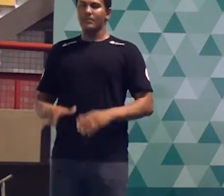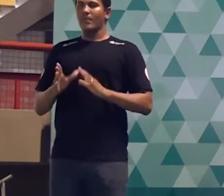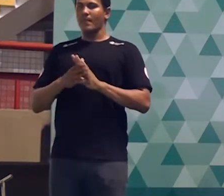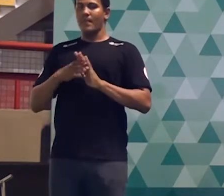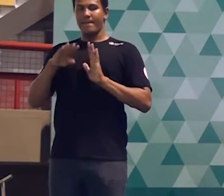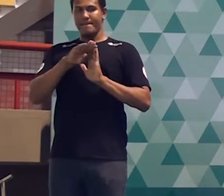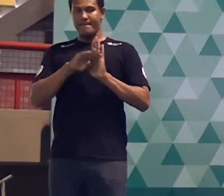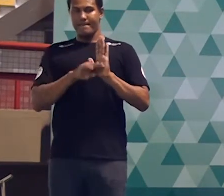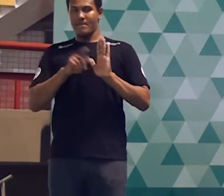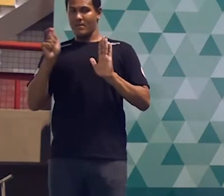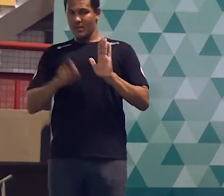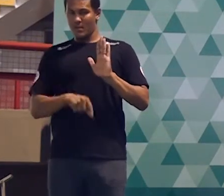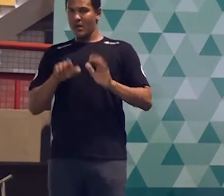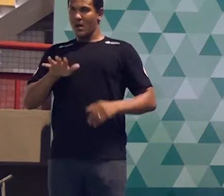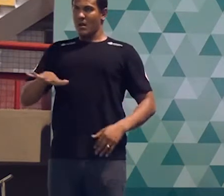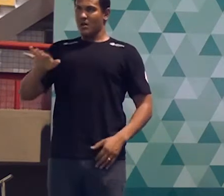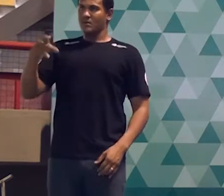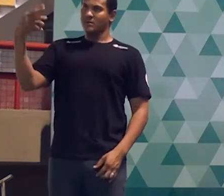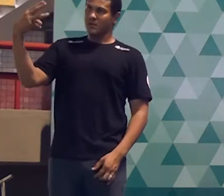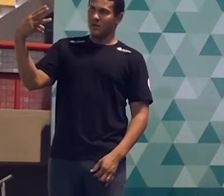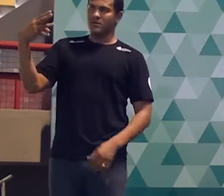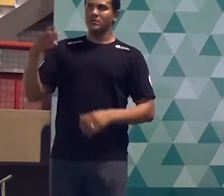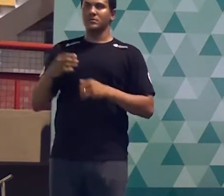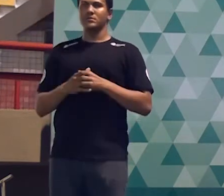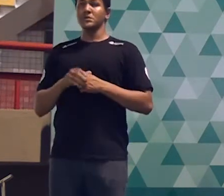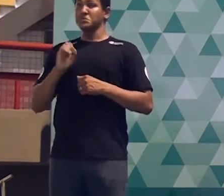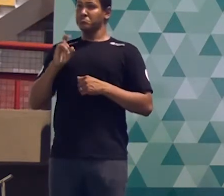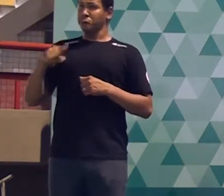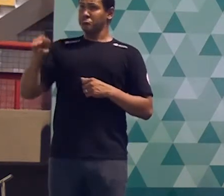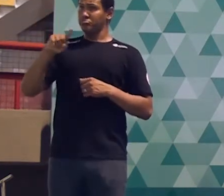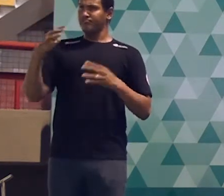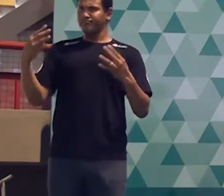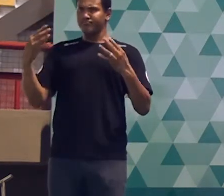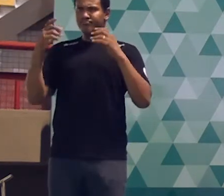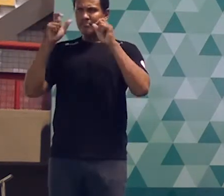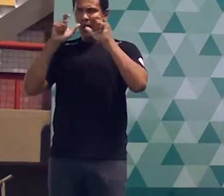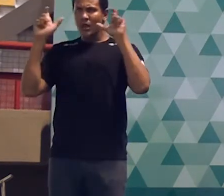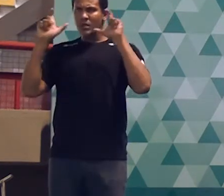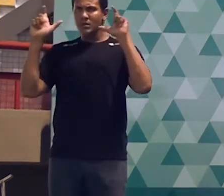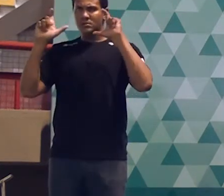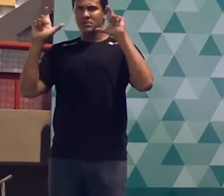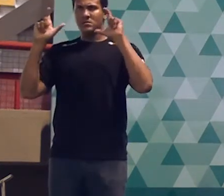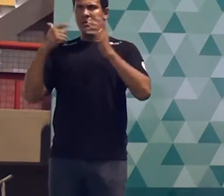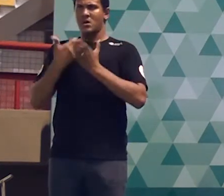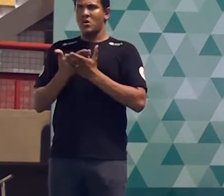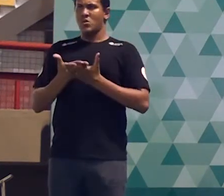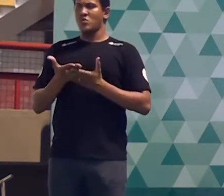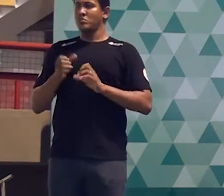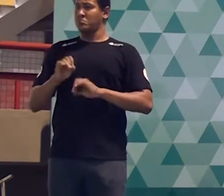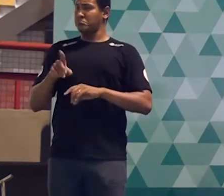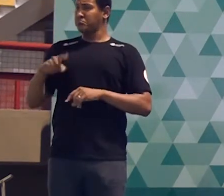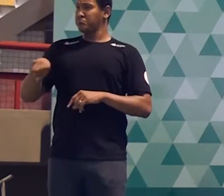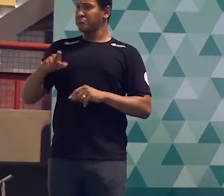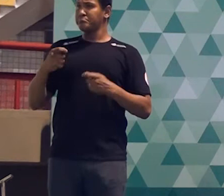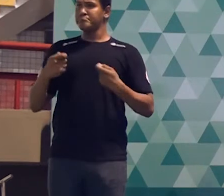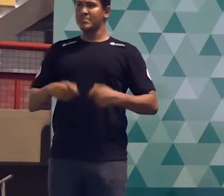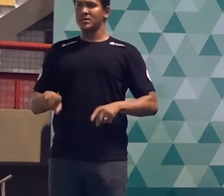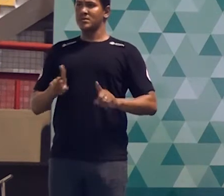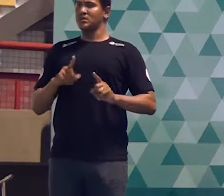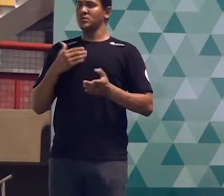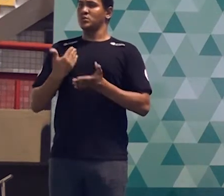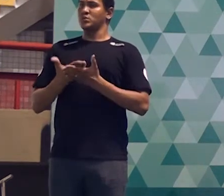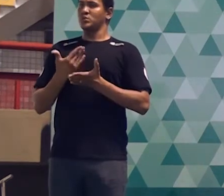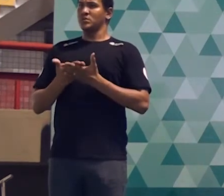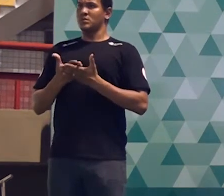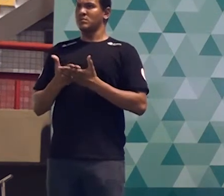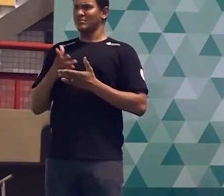isso. Se você prestar atenção na aula de hoje, o que a gente vai conversar aqui hoje, você não precisa estudar.